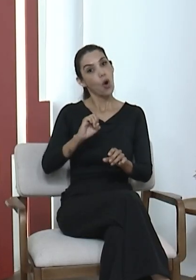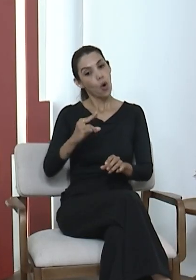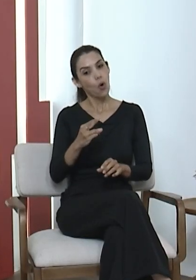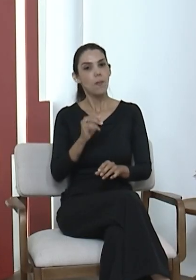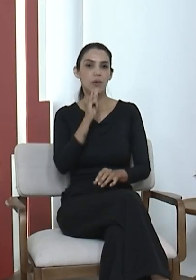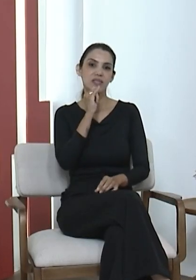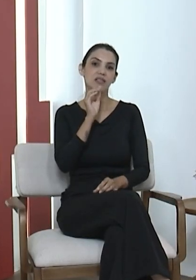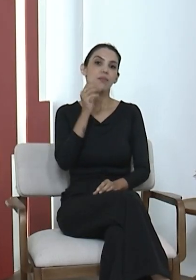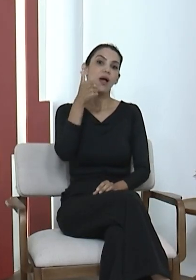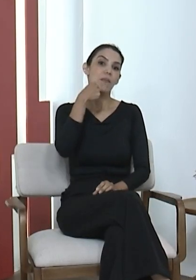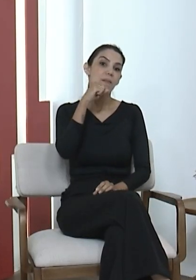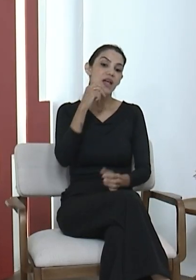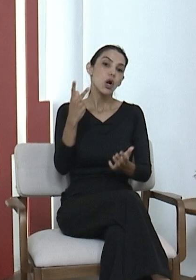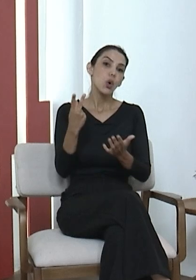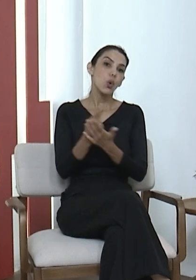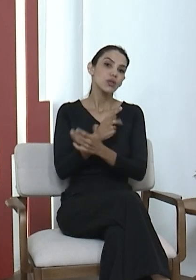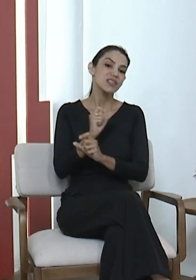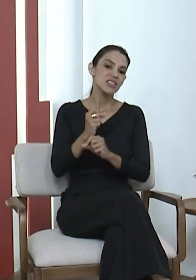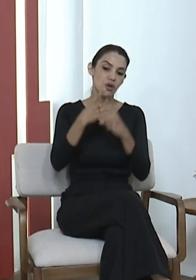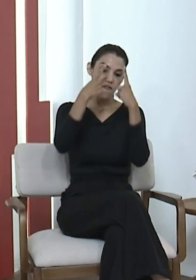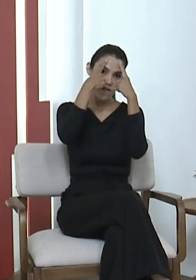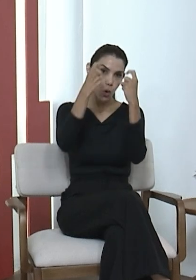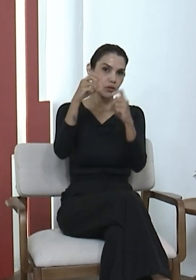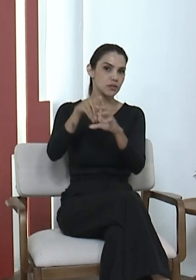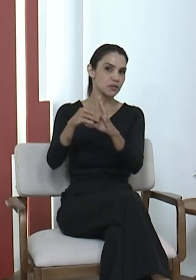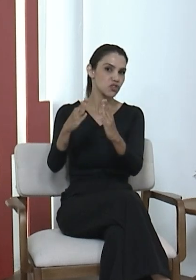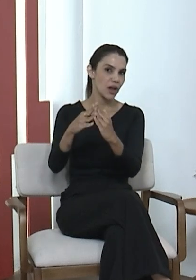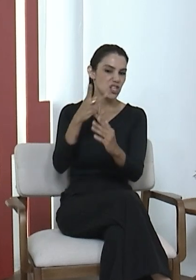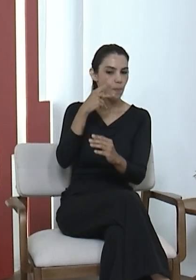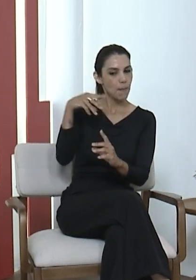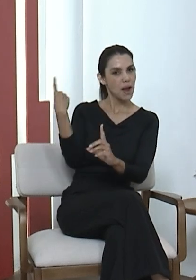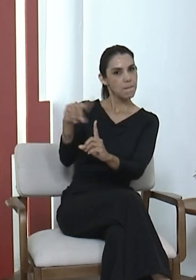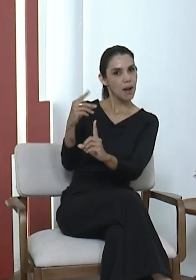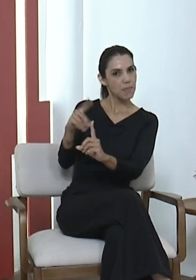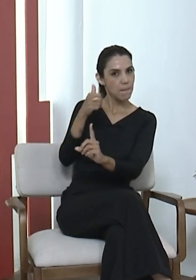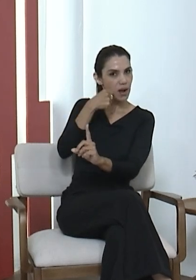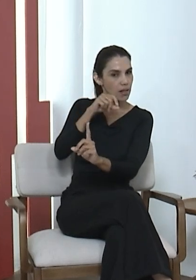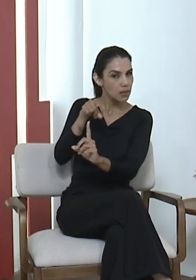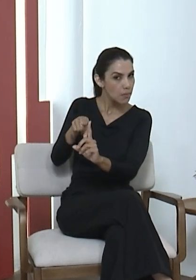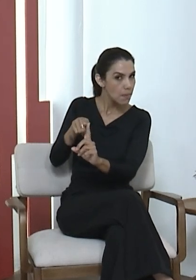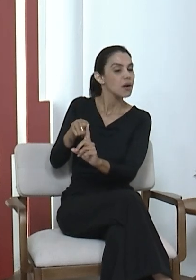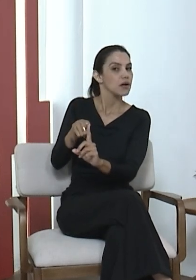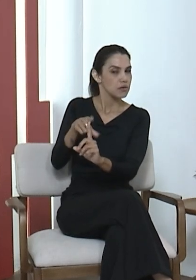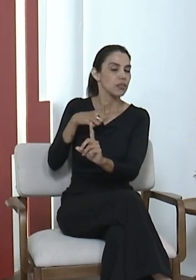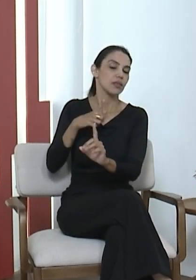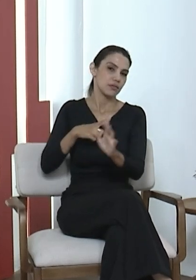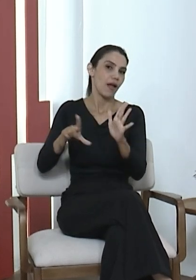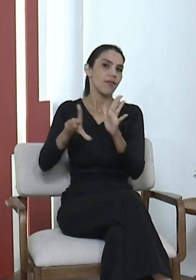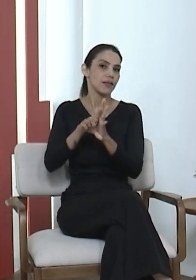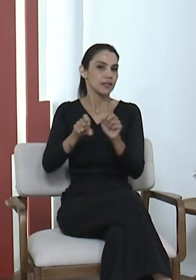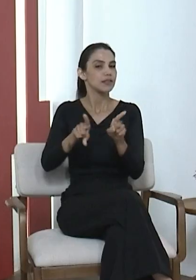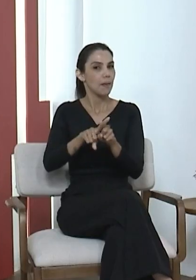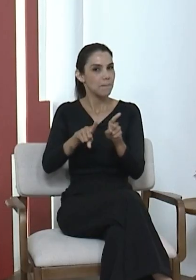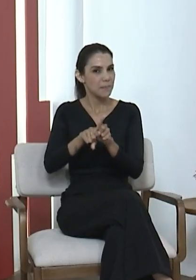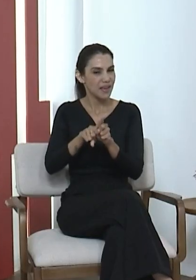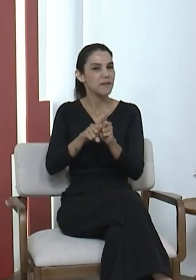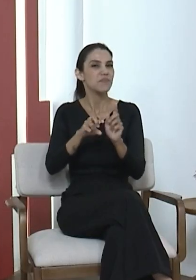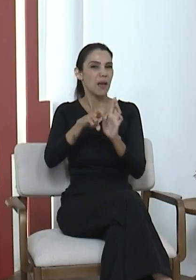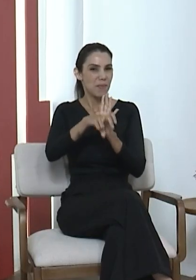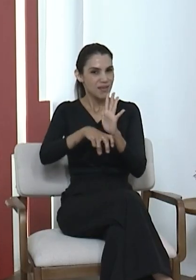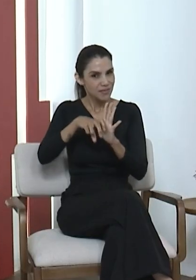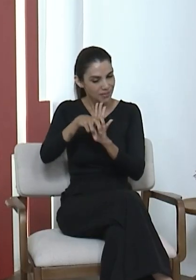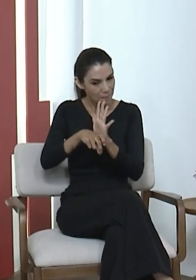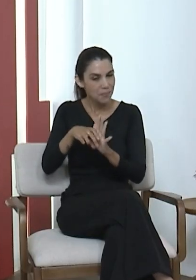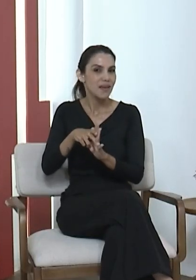Penha, essa guarda será unilateral para a mãe. Ou se, por alguma eventualidade, um dos genitores